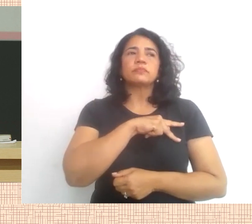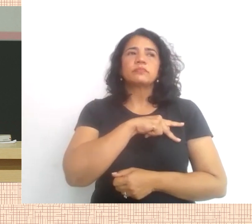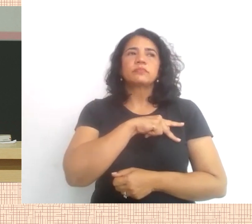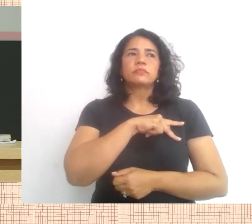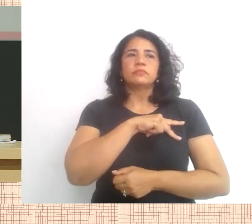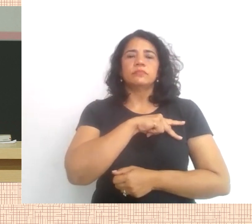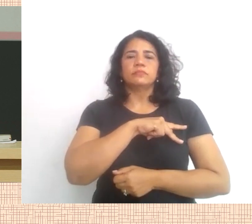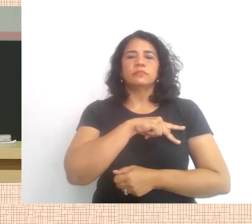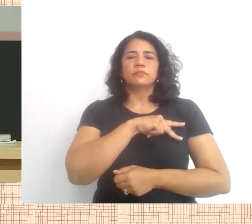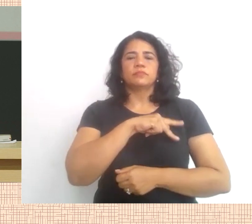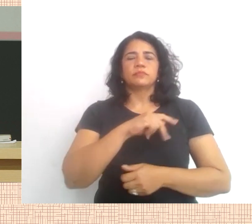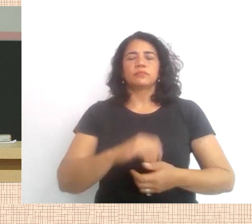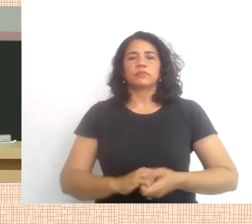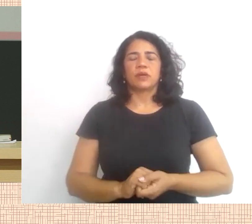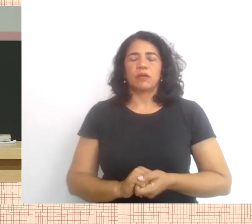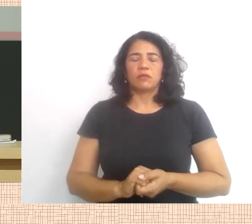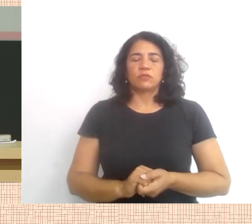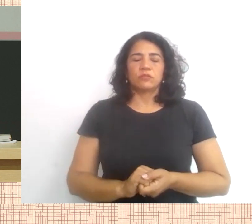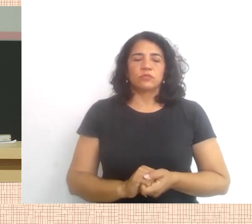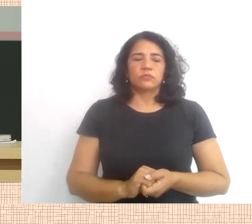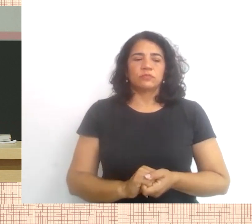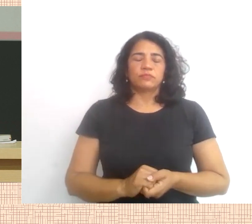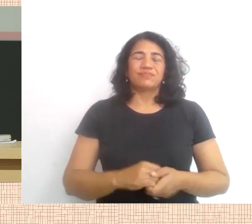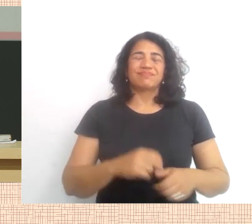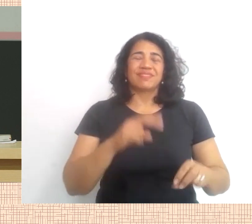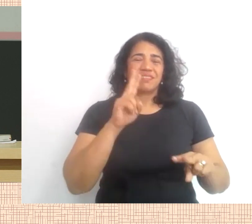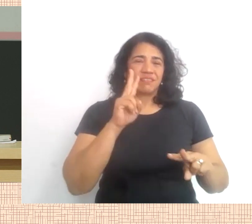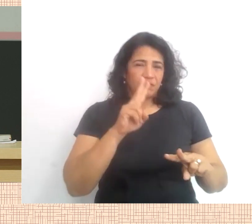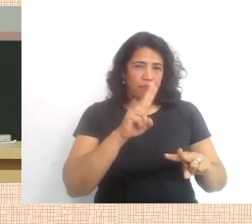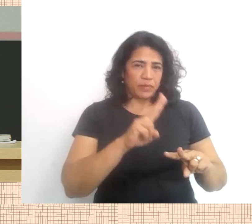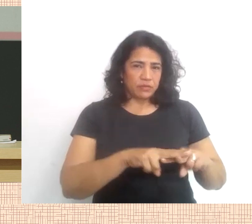na prisão, Timóteo estava do seu lado.